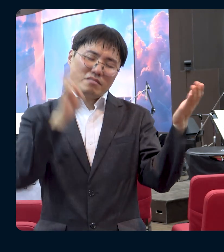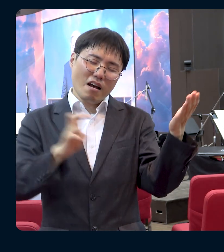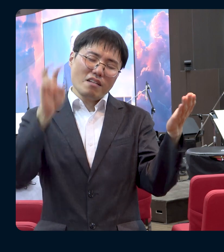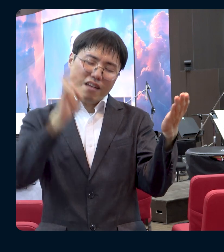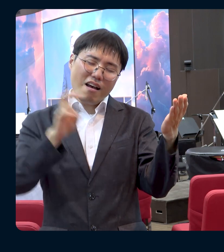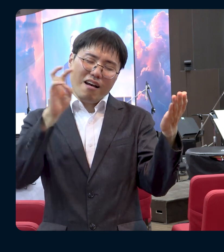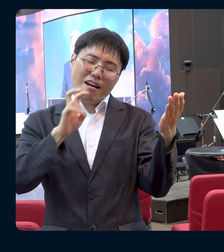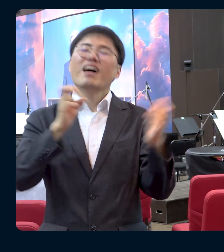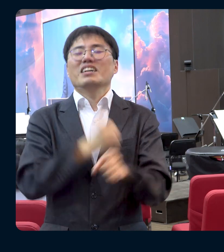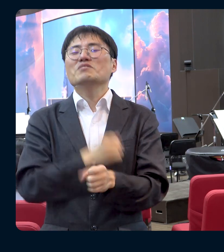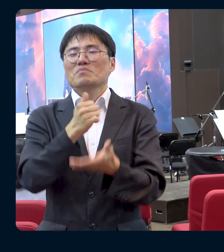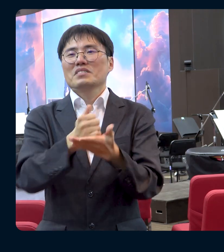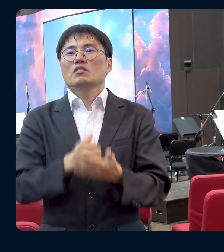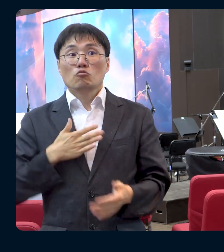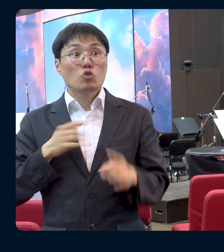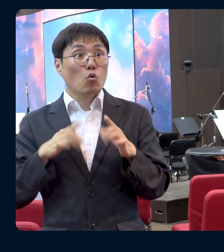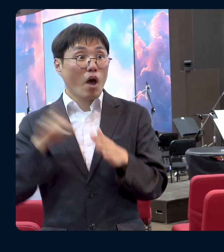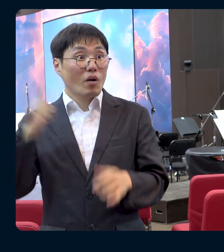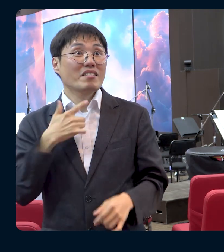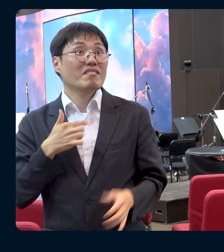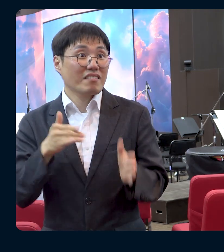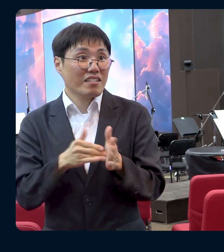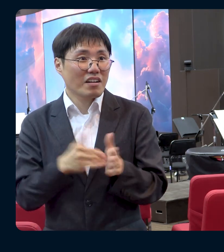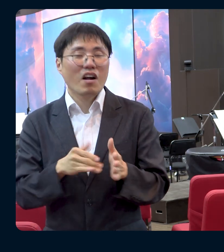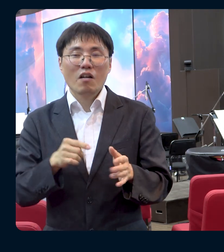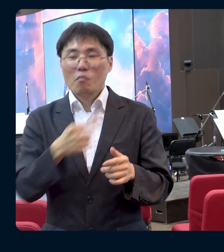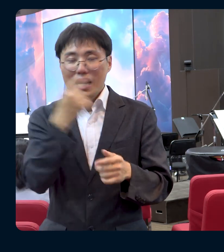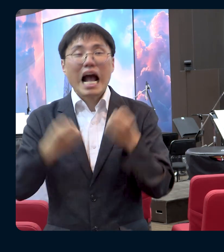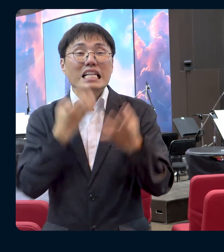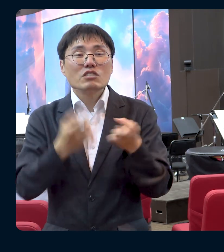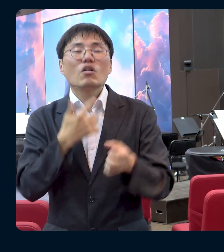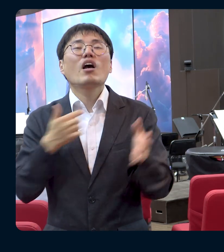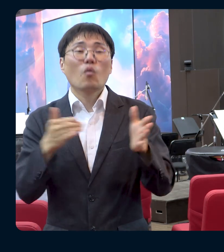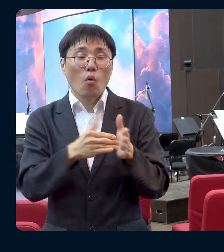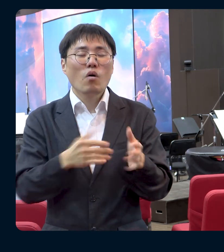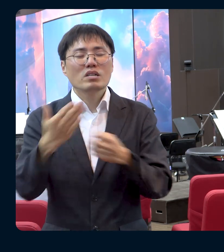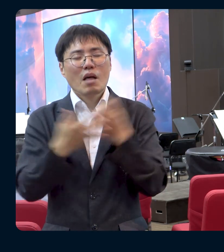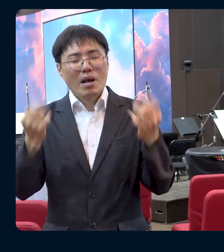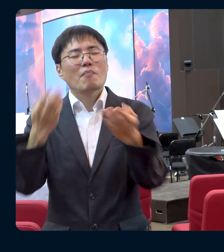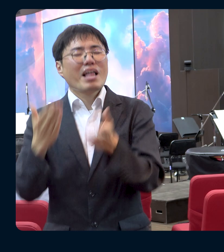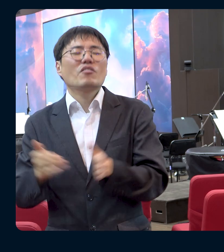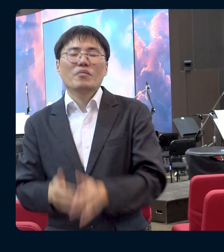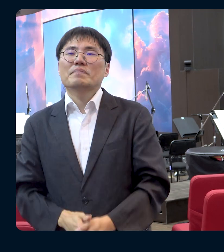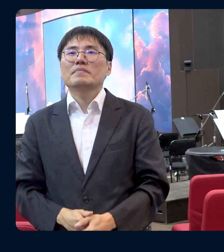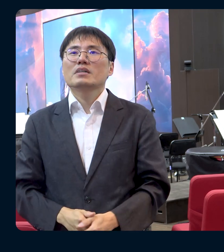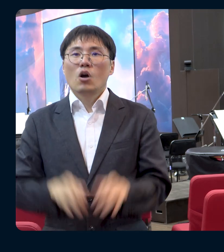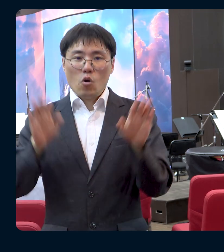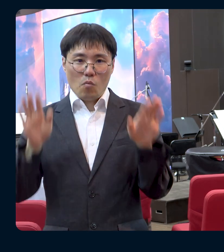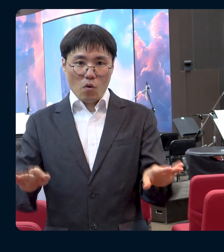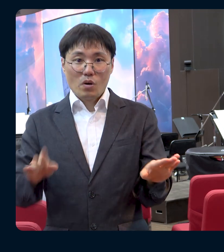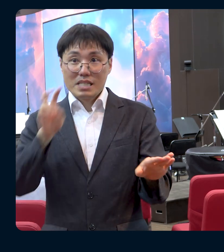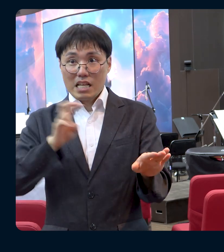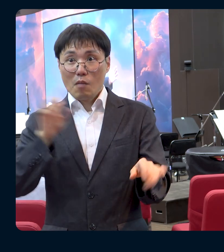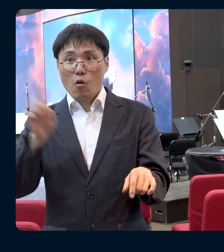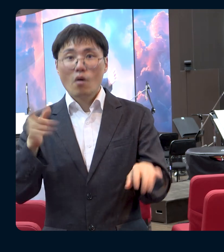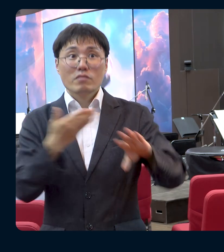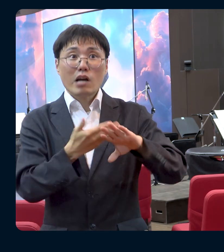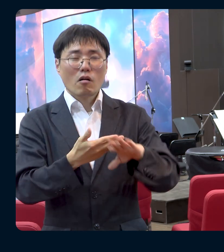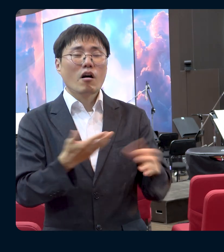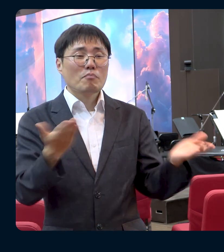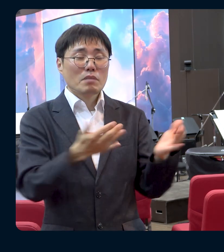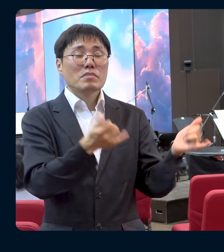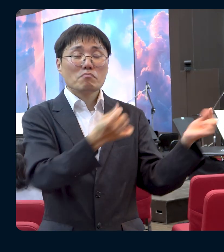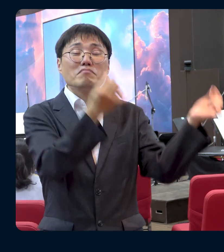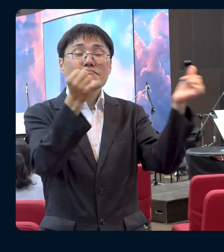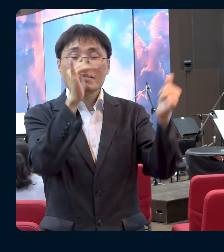정말 이분의 찬양에 은혜가 있어요. 우리 교회 왔었죠. 와서 간증도 하고 은혜도 많이 받았습니다. 자, 그런데 이번에 찬양은요,